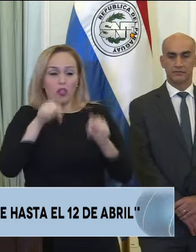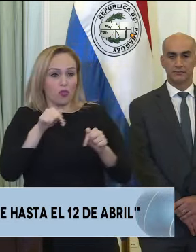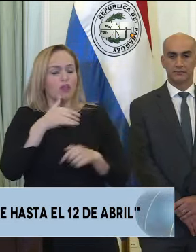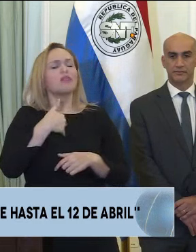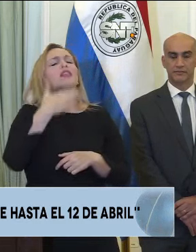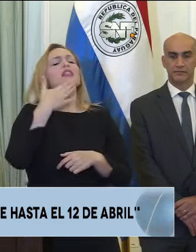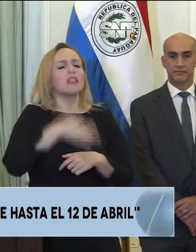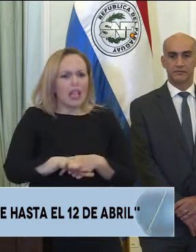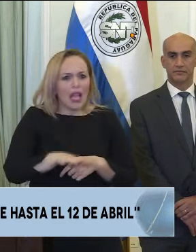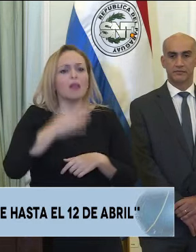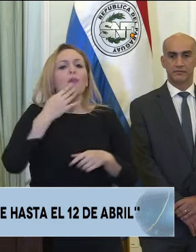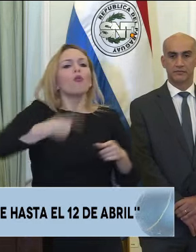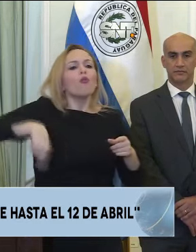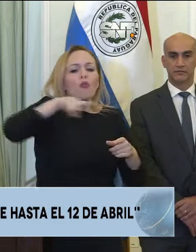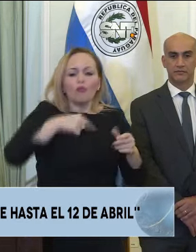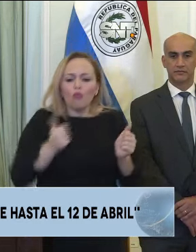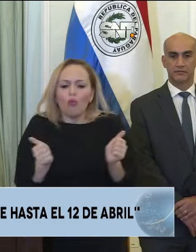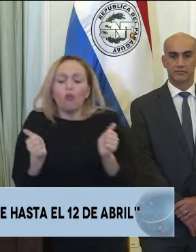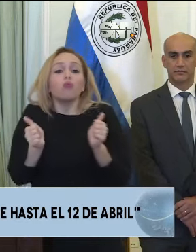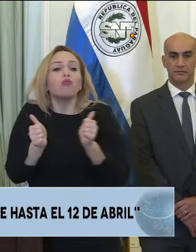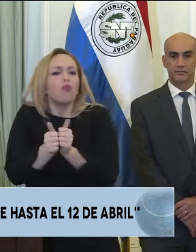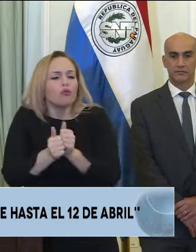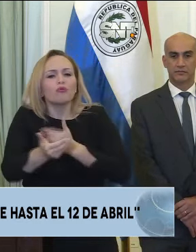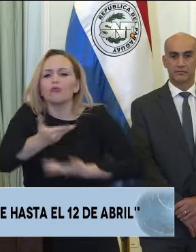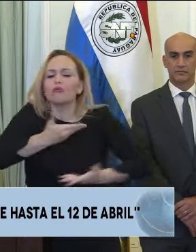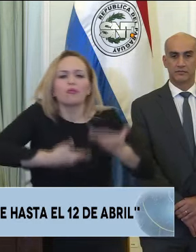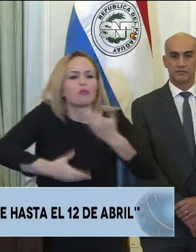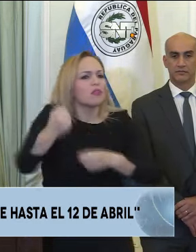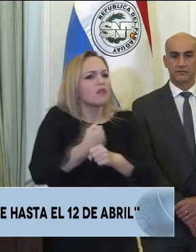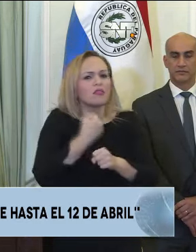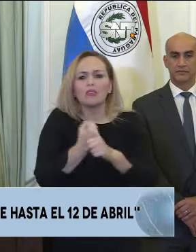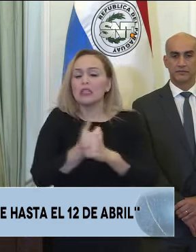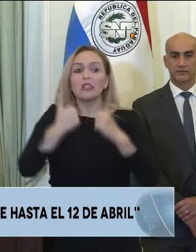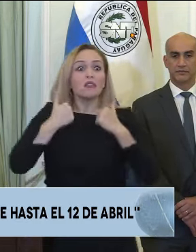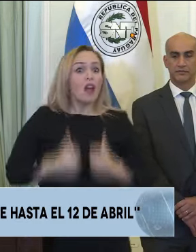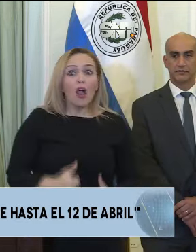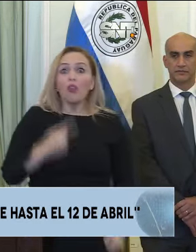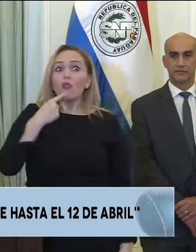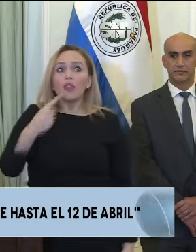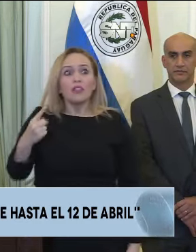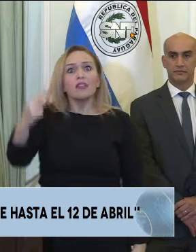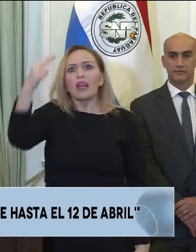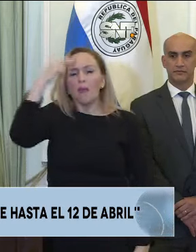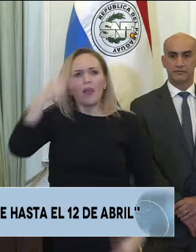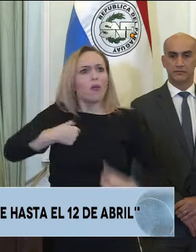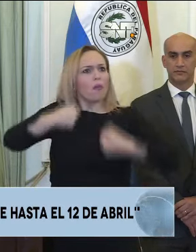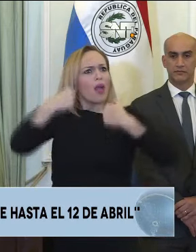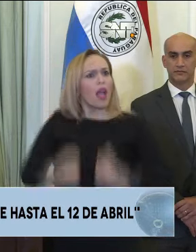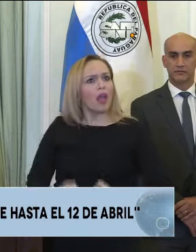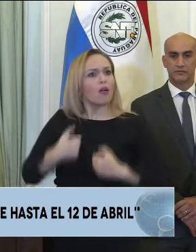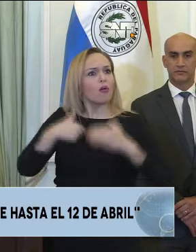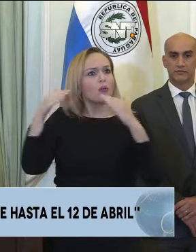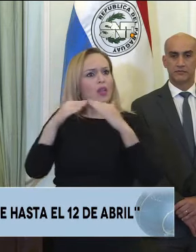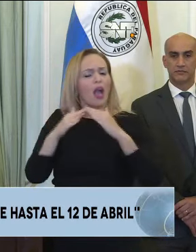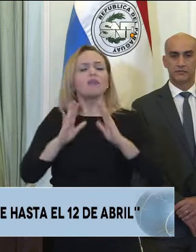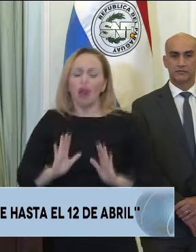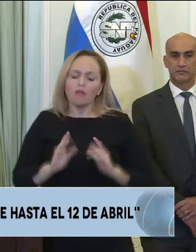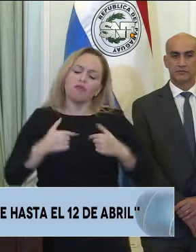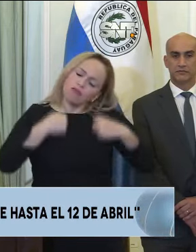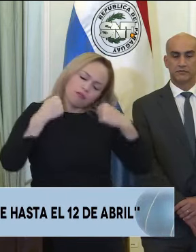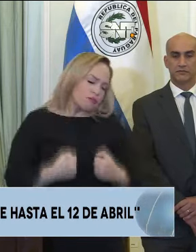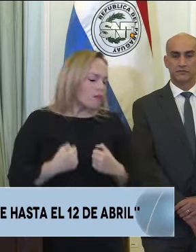sabemos que juntos vamos a salir adelante. En este momento, salud nos dice quedarnos en casa y nosotros hacemos caso y nos